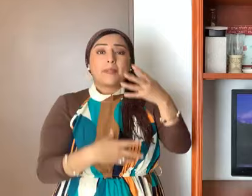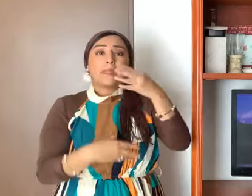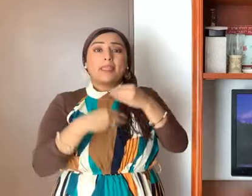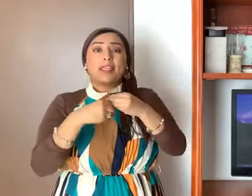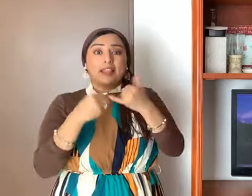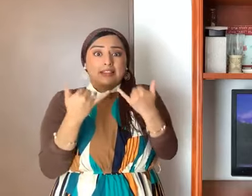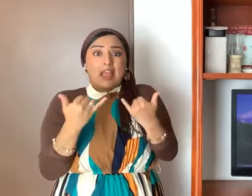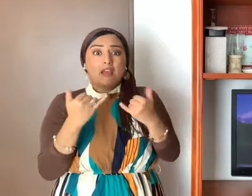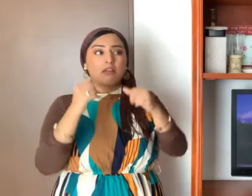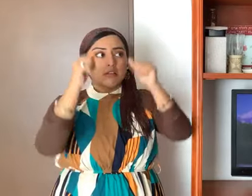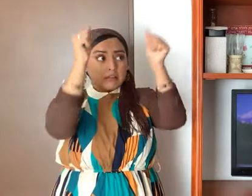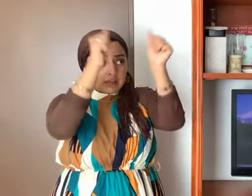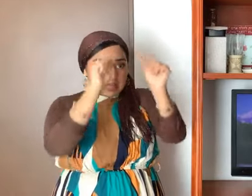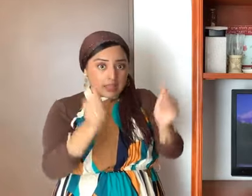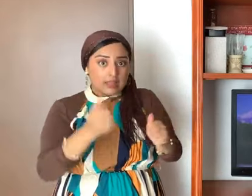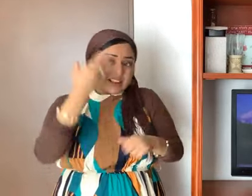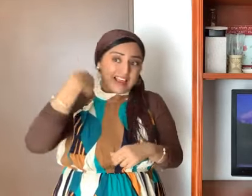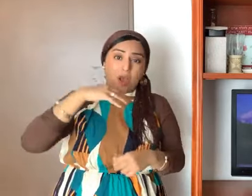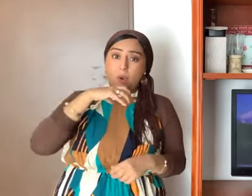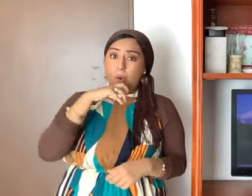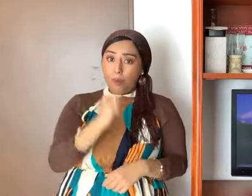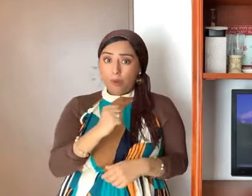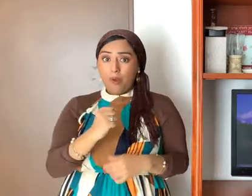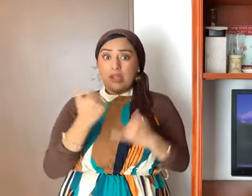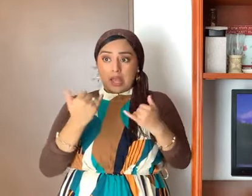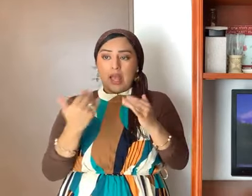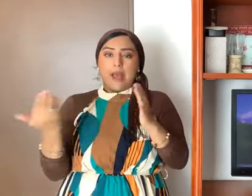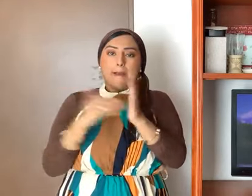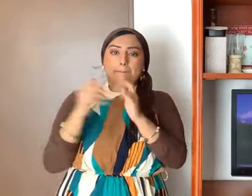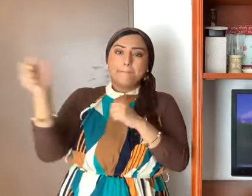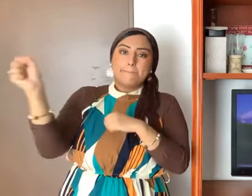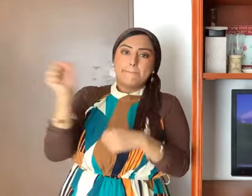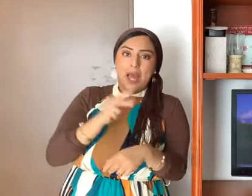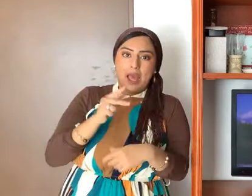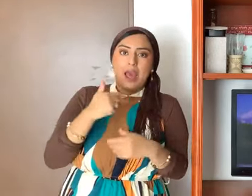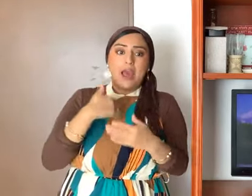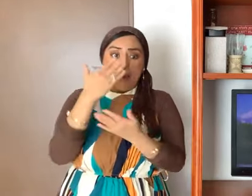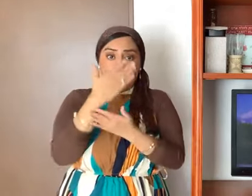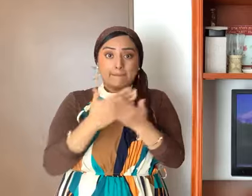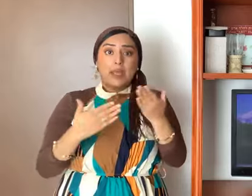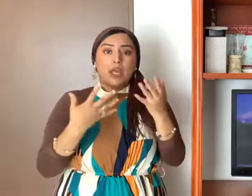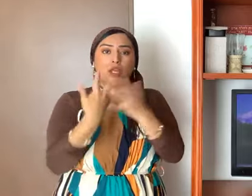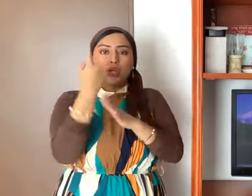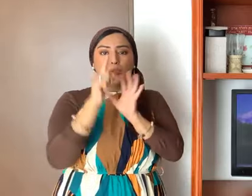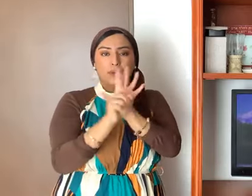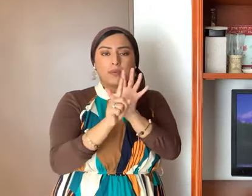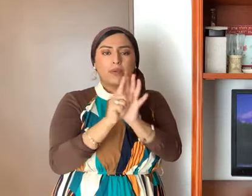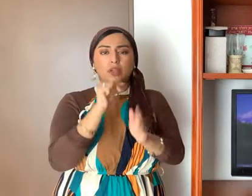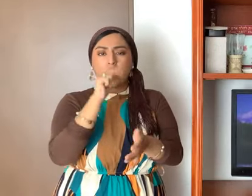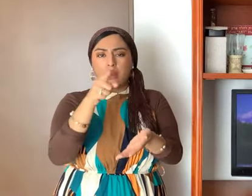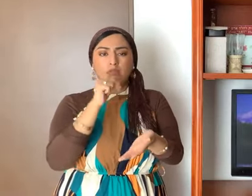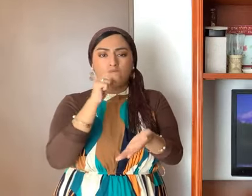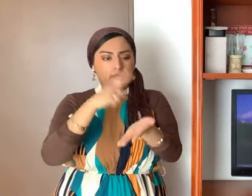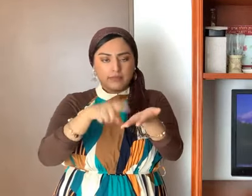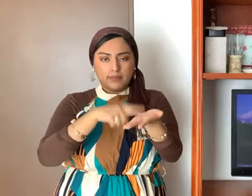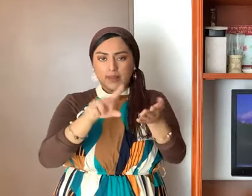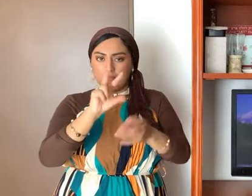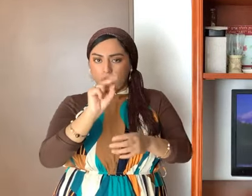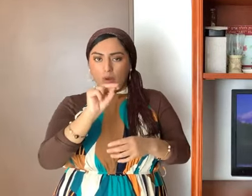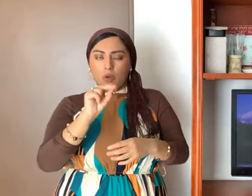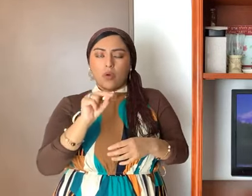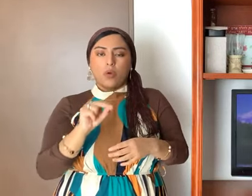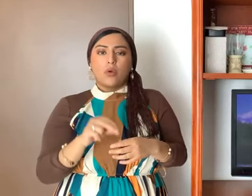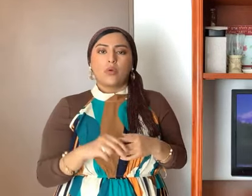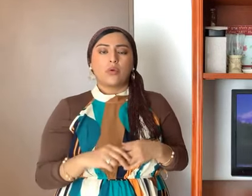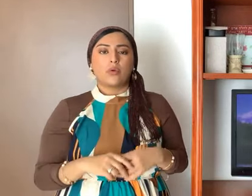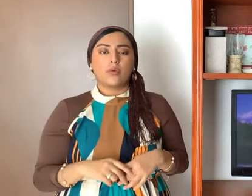la idolatría antigua está resurgiendo. Hay corrientes que se llaman, no lo busquen, por favor, no es algo que les